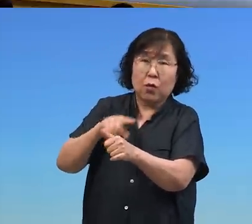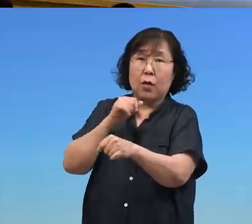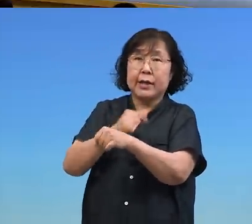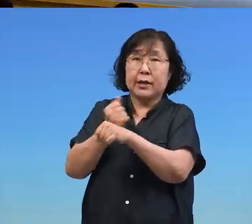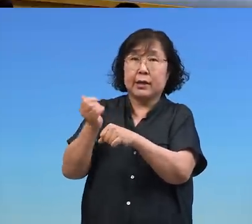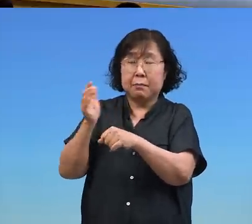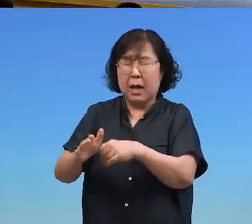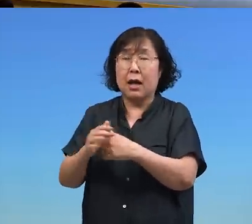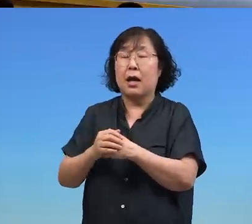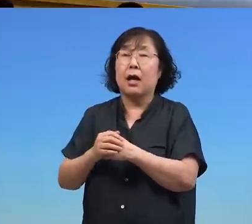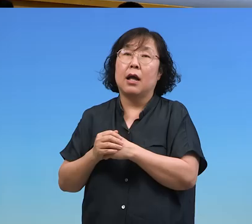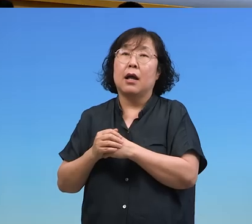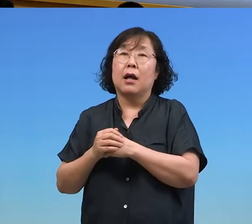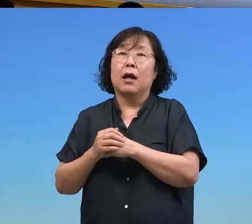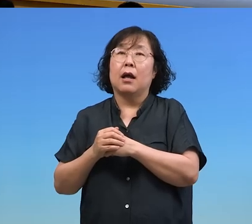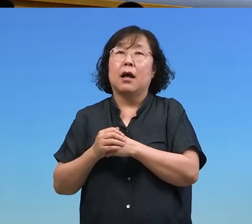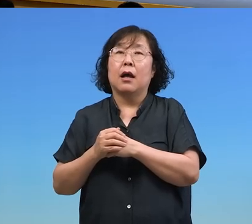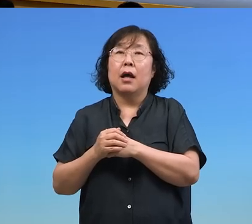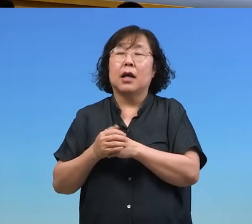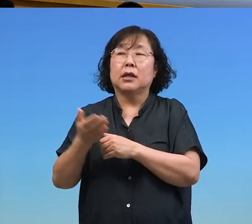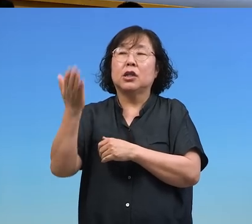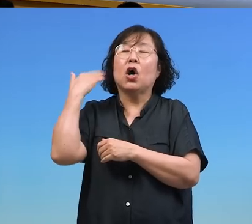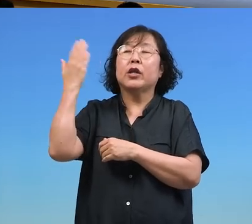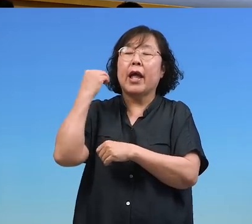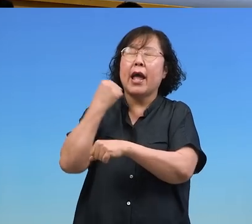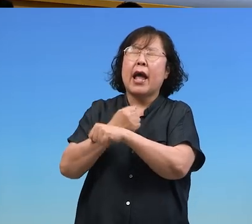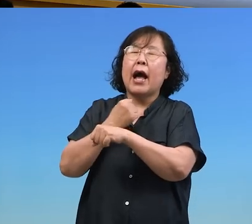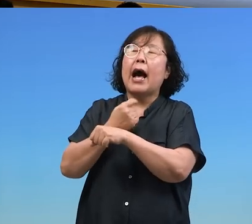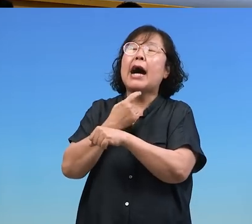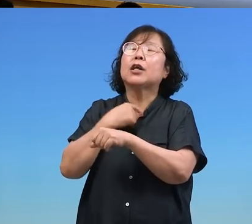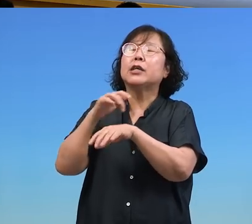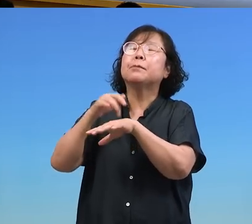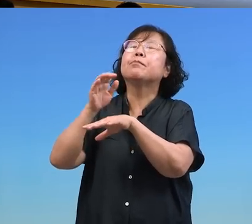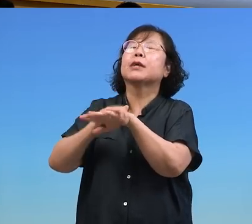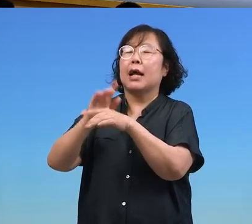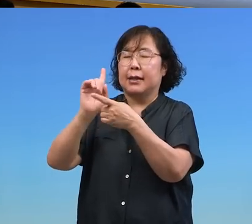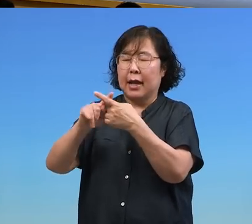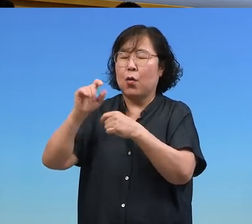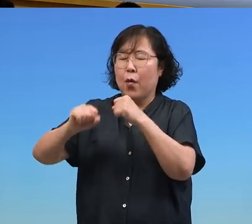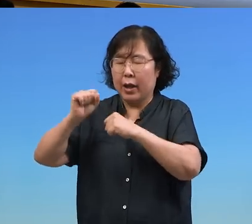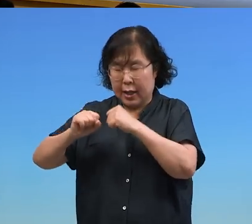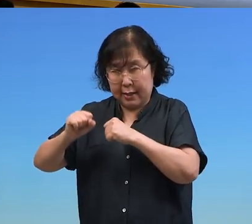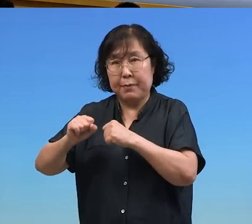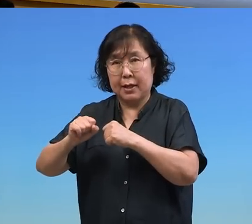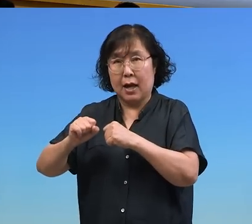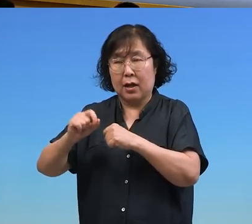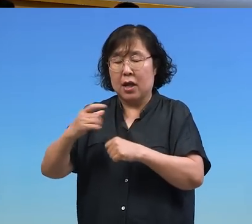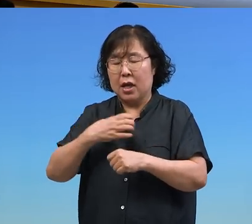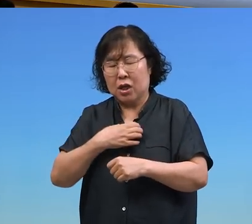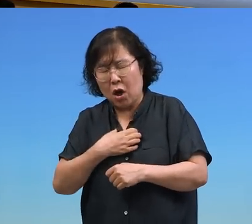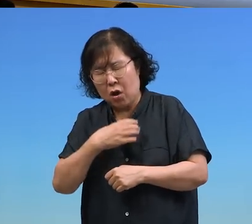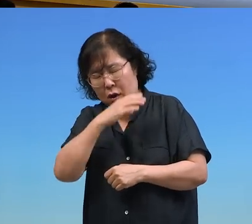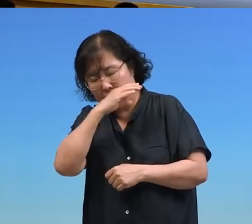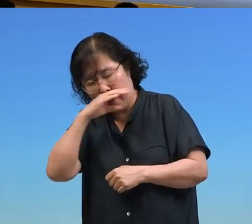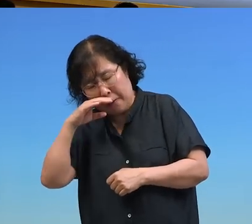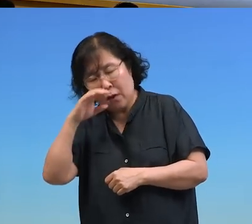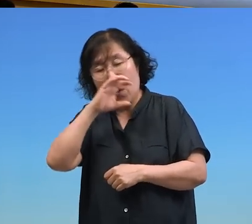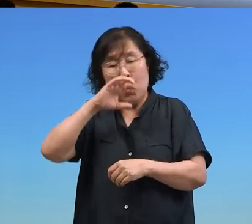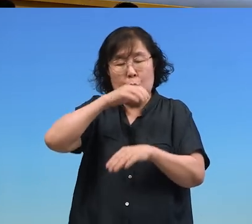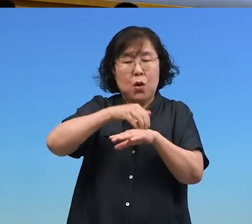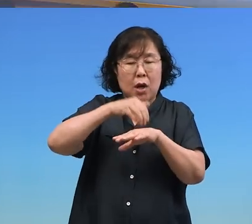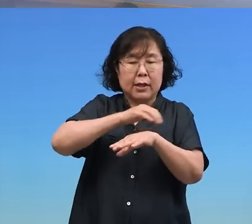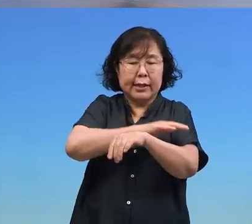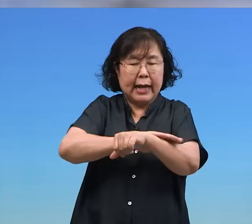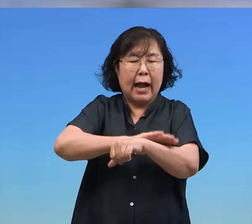비결이 뭐라고요 딱 나오잖아요 전에 하던 대로예요 전에 하던 대로 이게 경건 훈련이 되어 있다는 겁니다